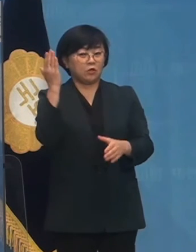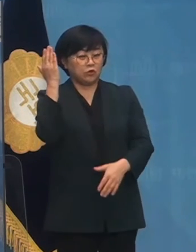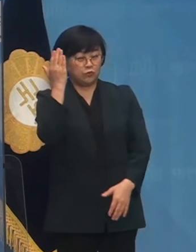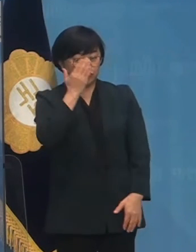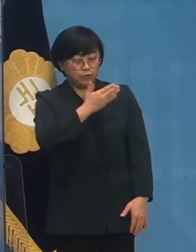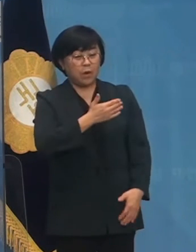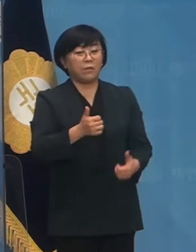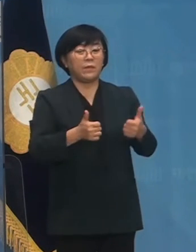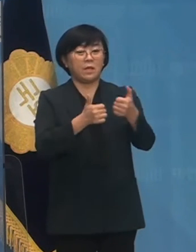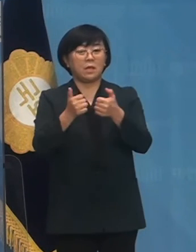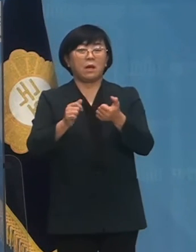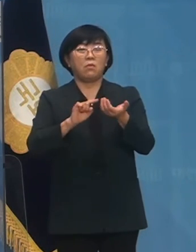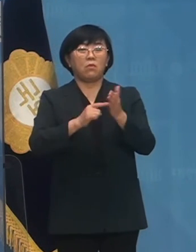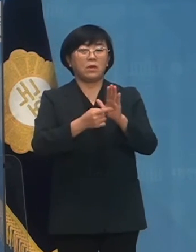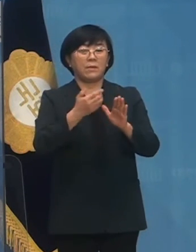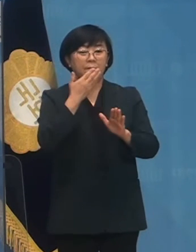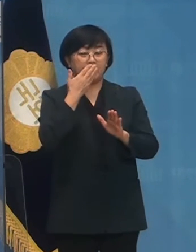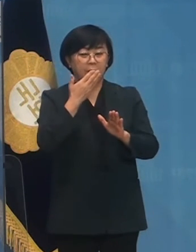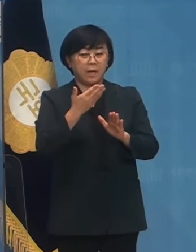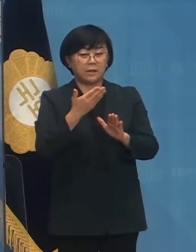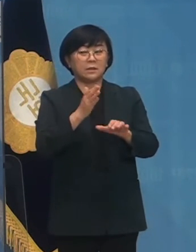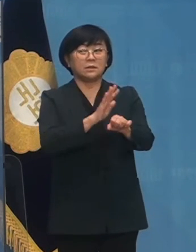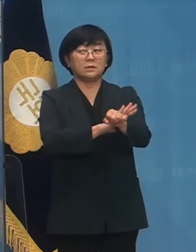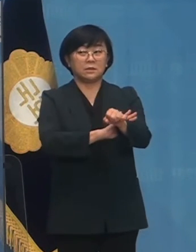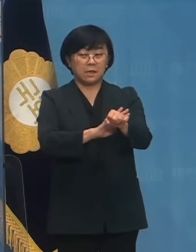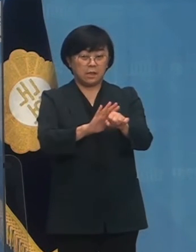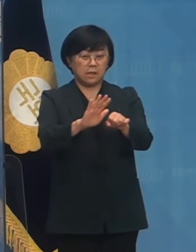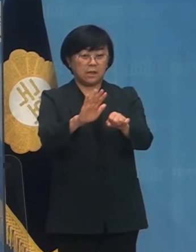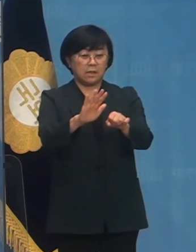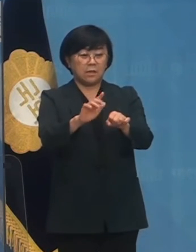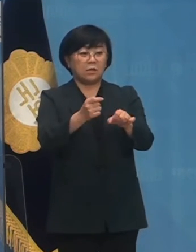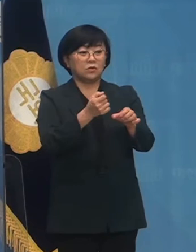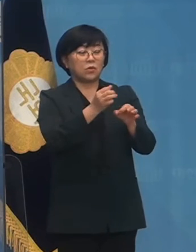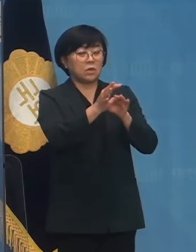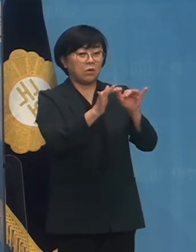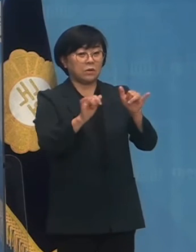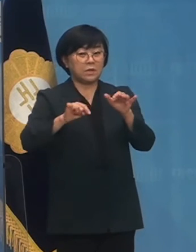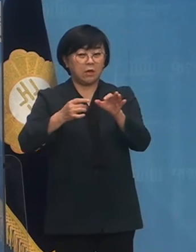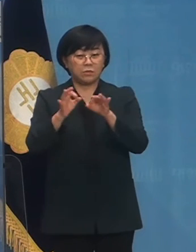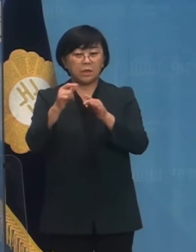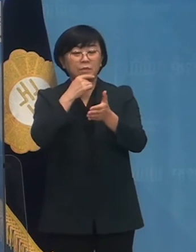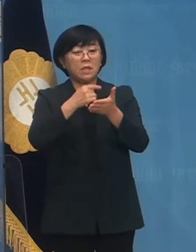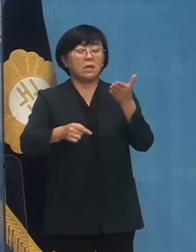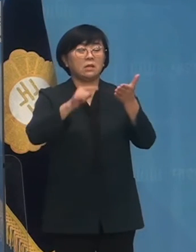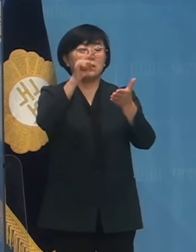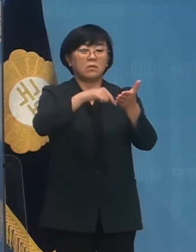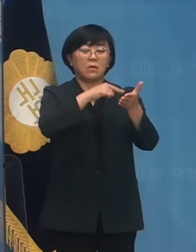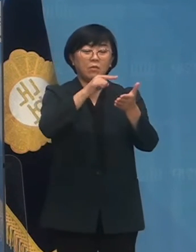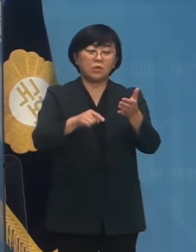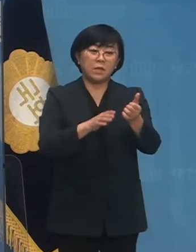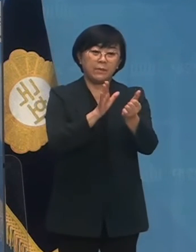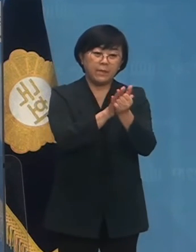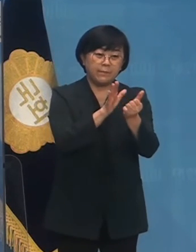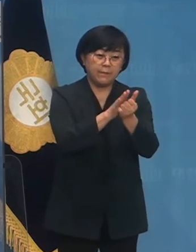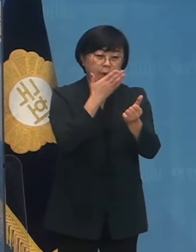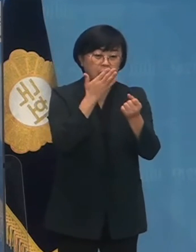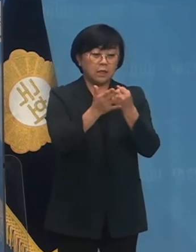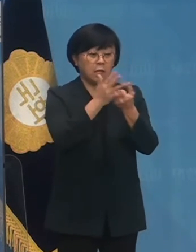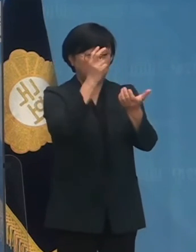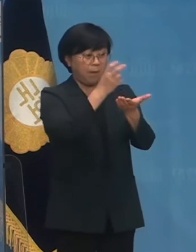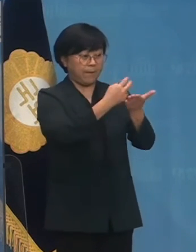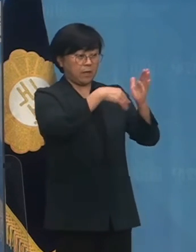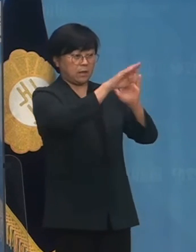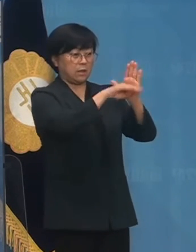투명하게 회의가 공개돼서 제대로 소상공인 자영업자가 피해를 보상받을 수 있게끔 만들 수 있는 이